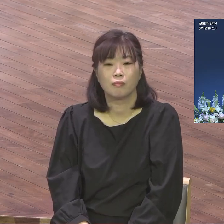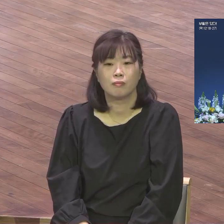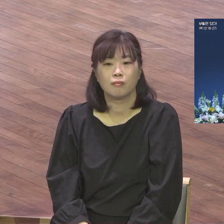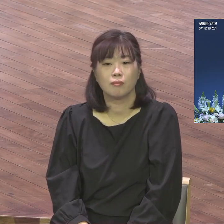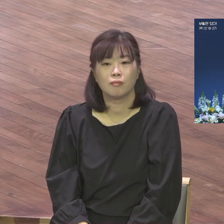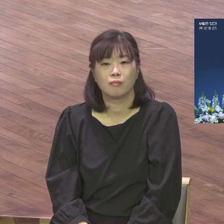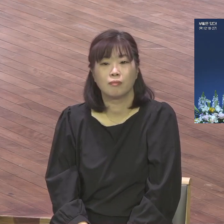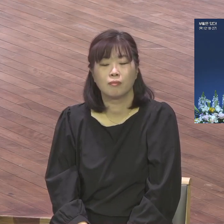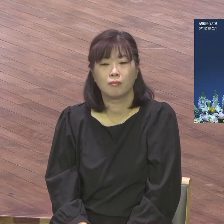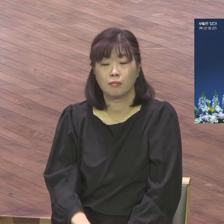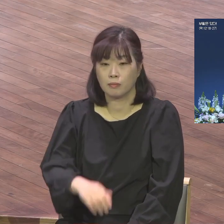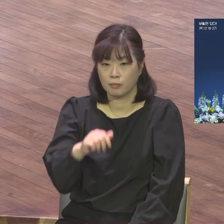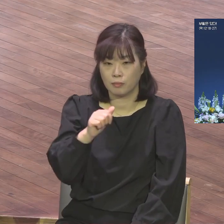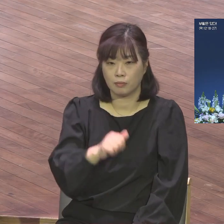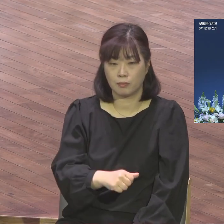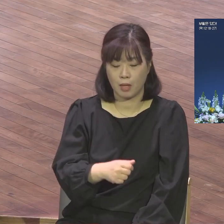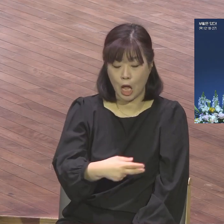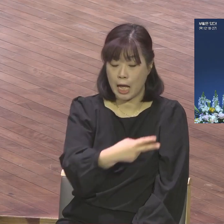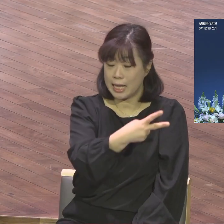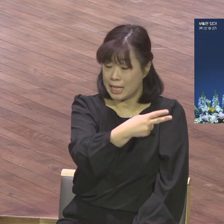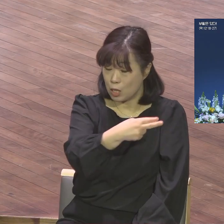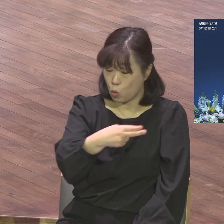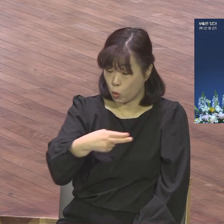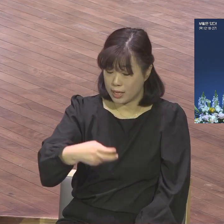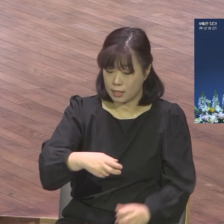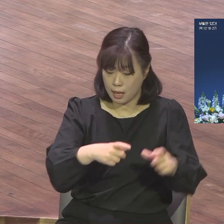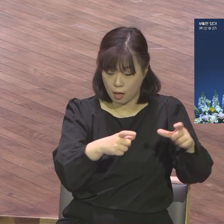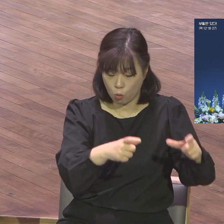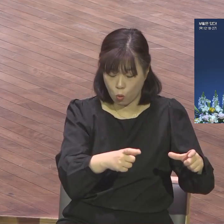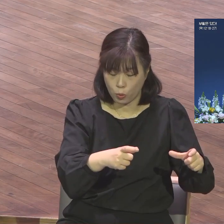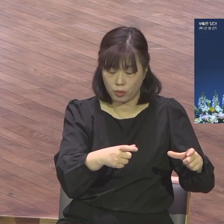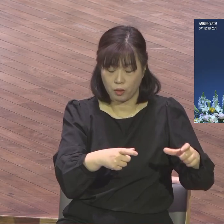이 인도네시아 파키스탄 다 연결되어 있어요.